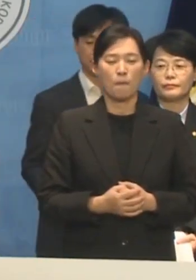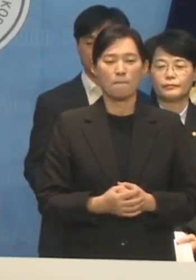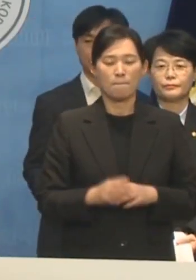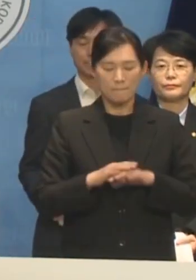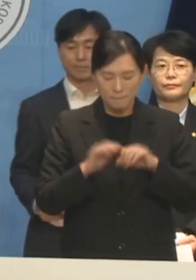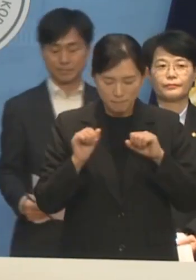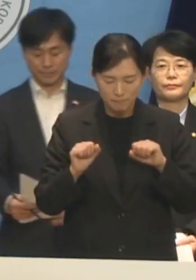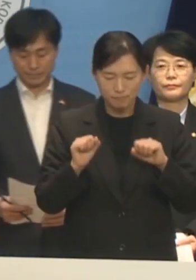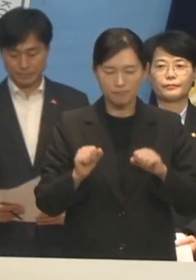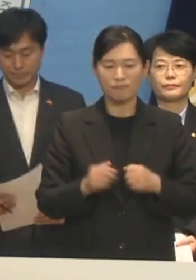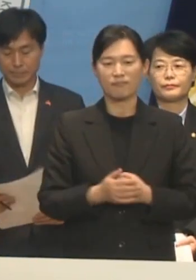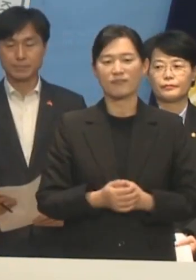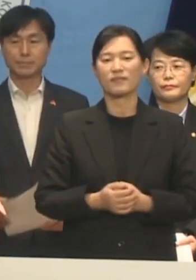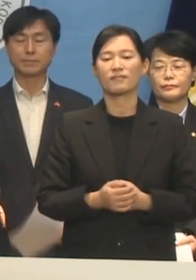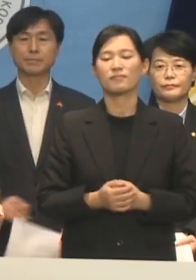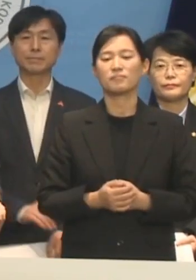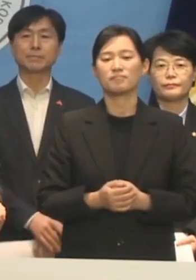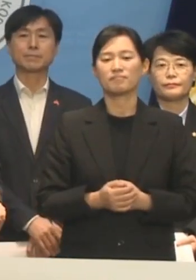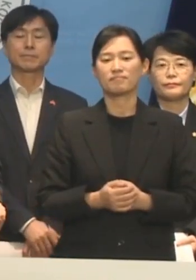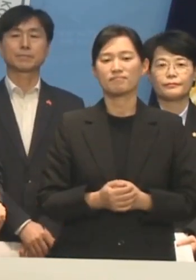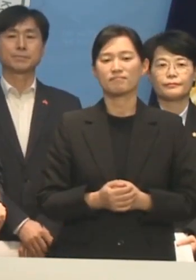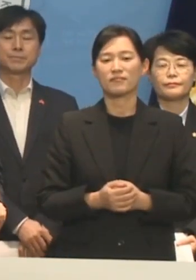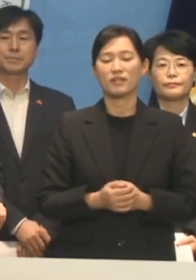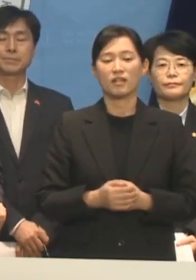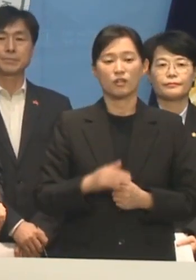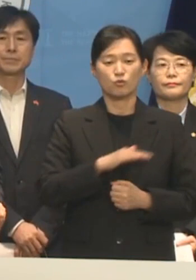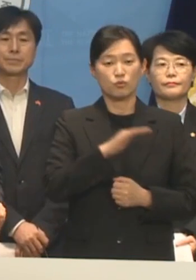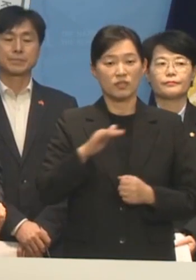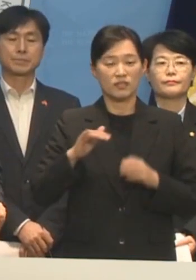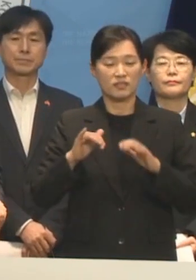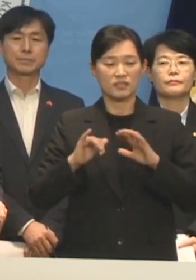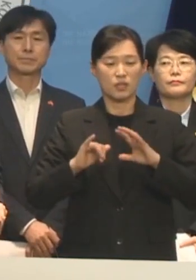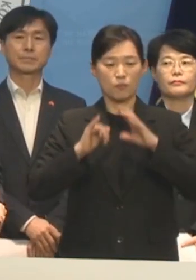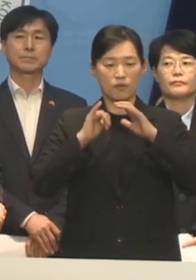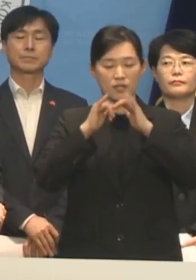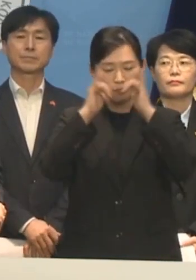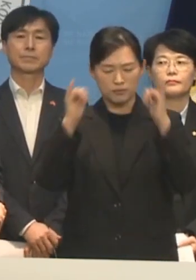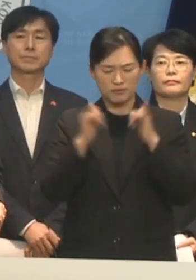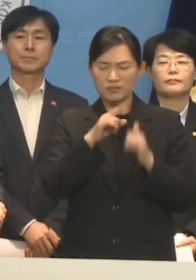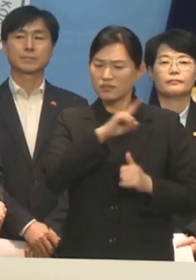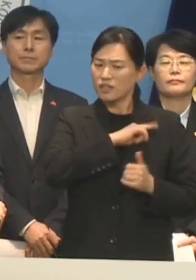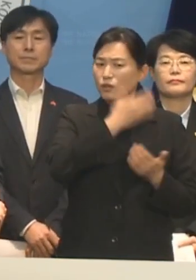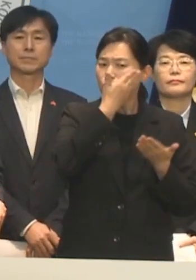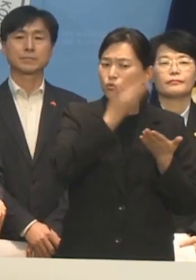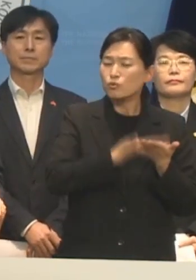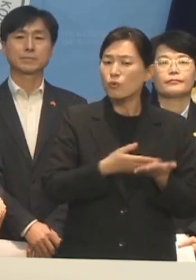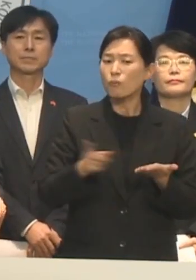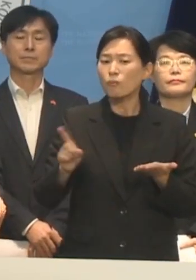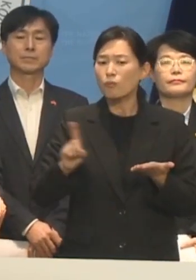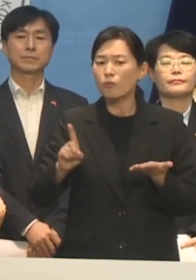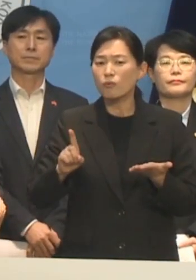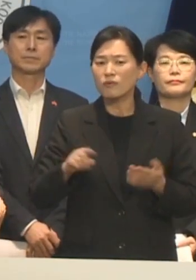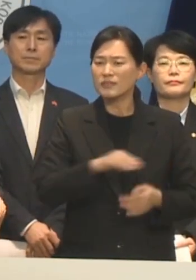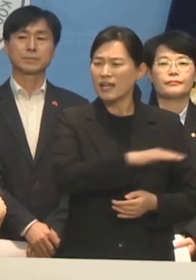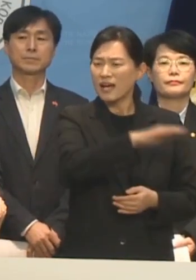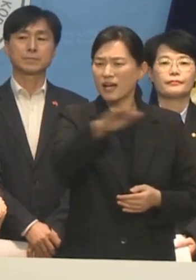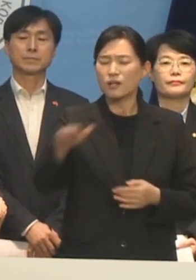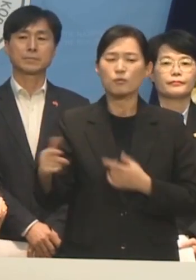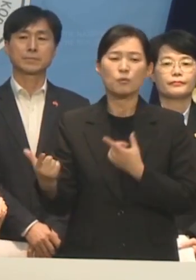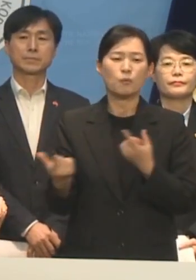네, 안녕하십니까. 박주민입니다. 우리 사회에서 가장 중요한 게 뭐냐 그러면 누구도 주저함